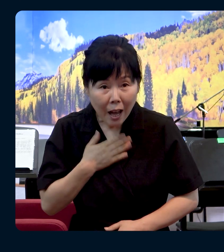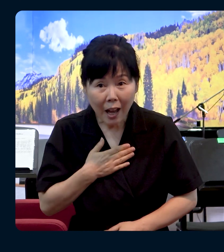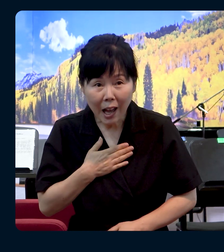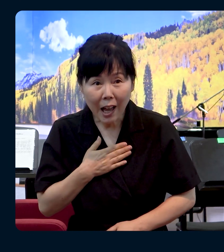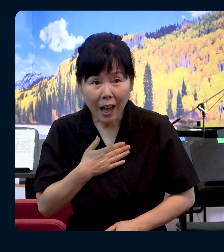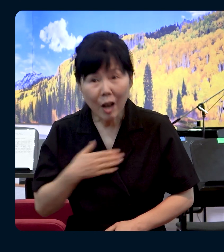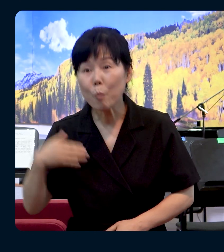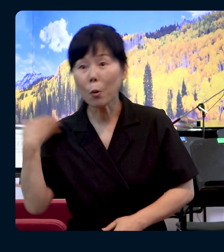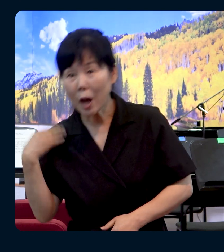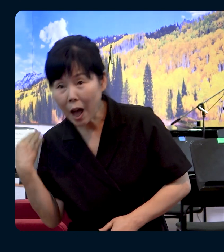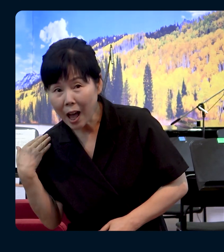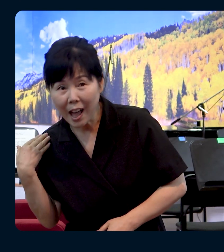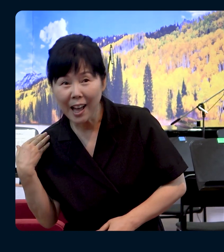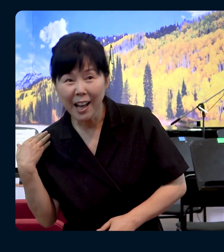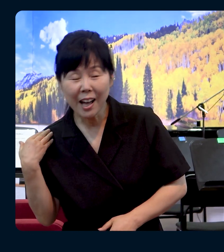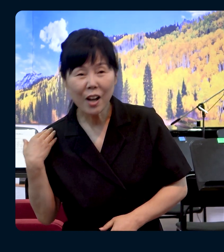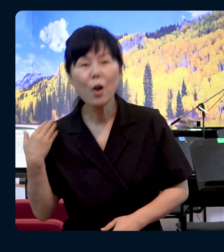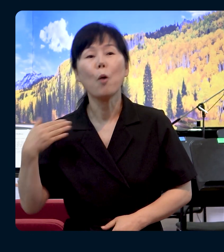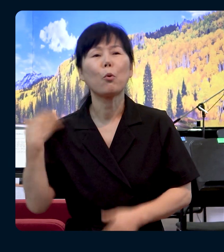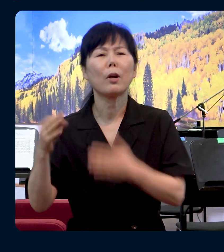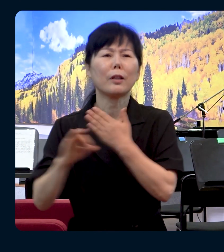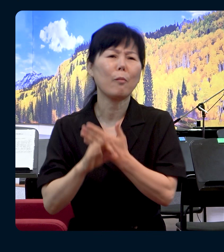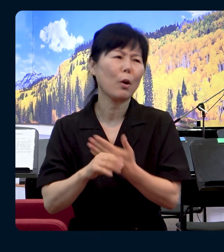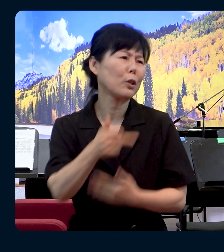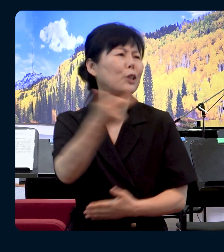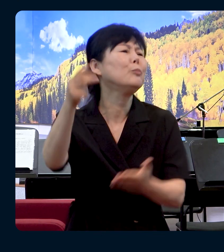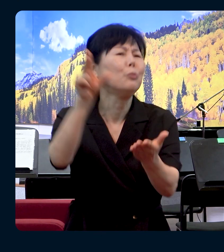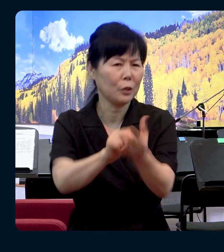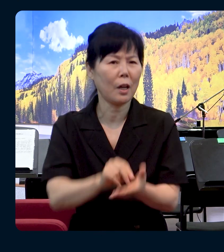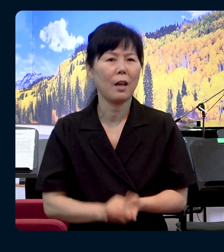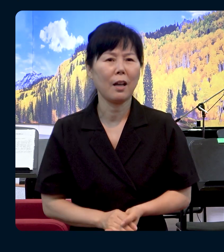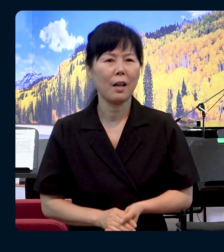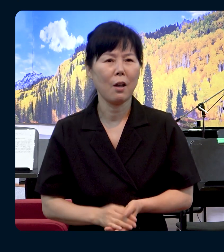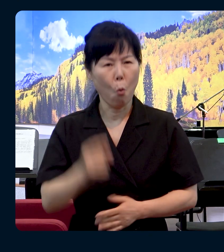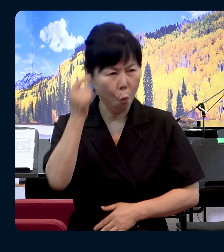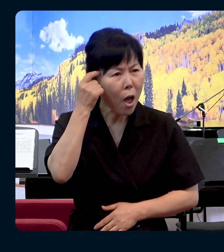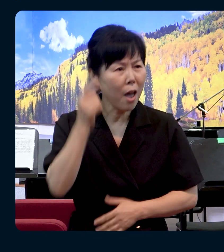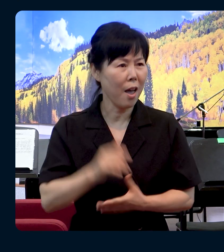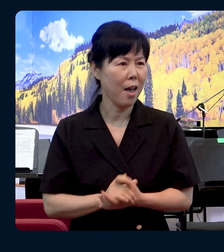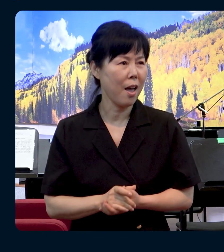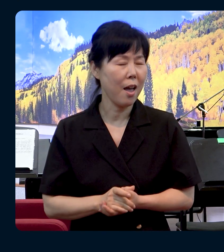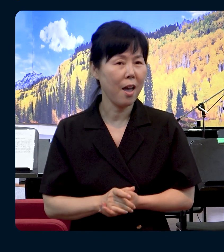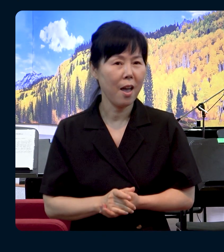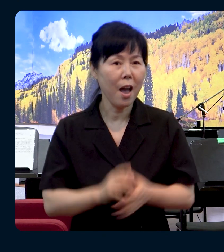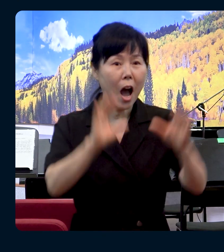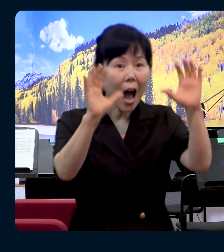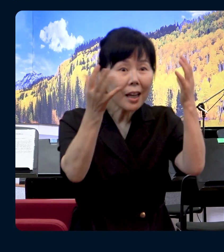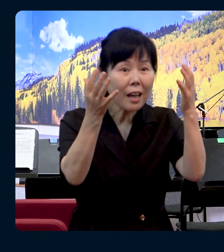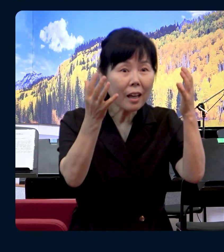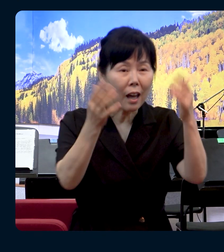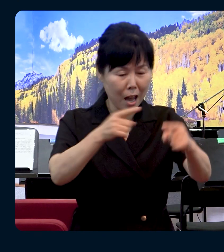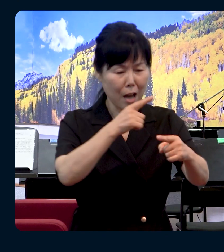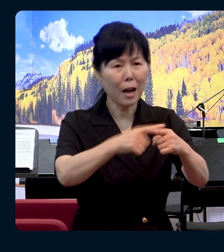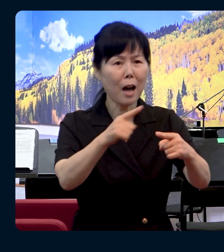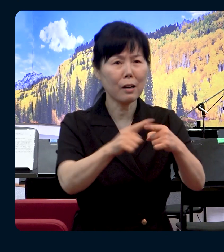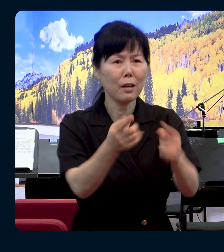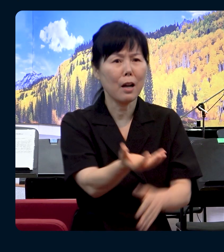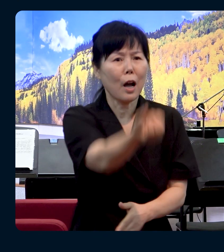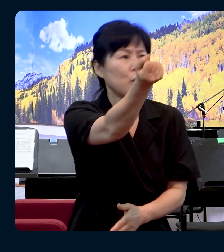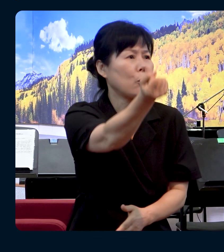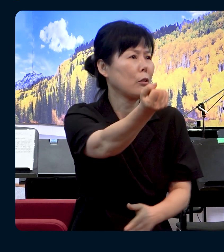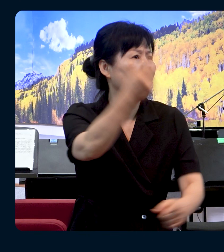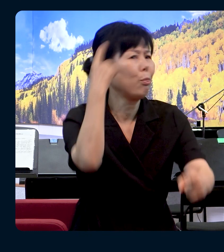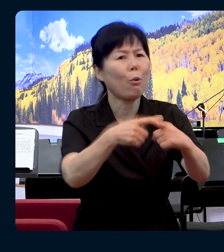몰랐습니까? 몰랐다고 한다면요, 정말 큰 문제죠. 그럼 뭐하고 똑같으냐? 어린아이한테 칼을 쥐어준 거와 똑같은